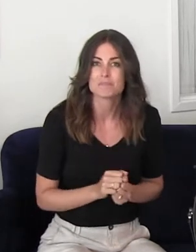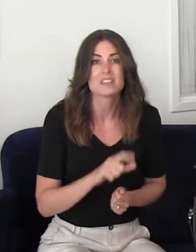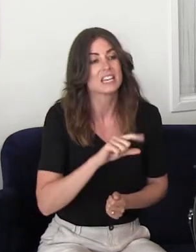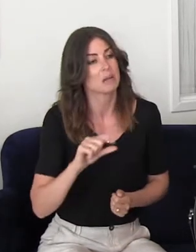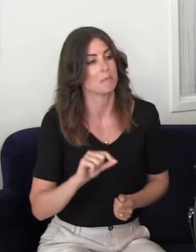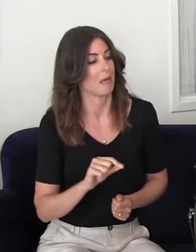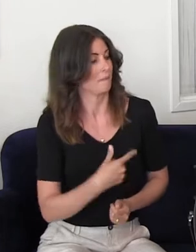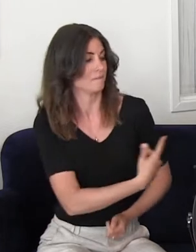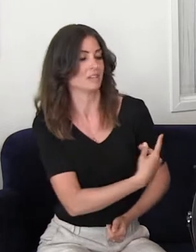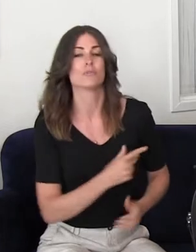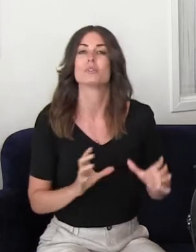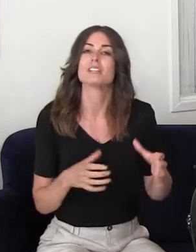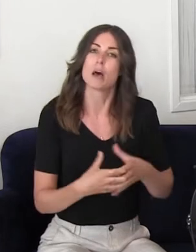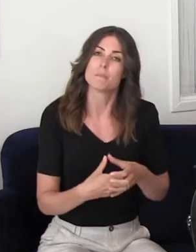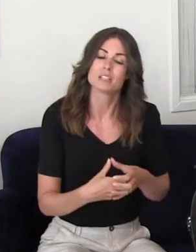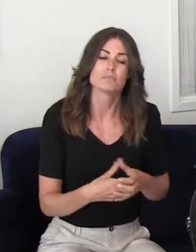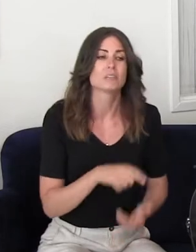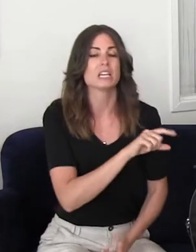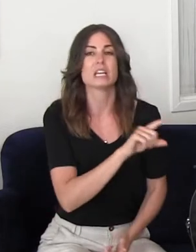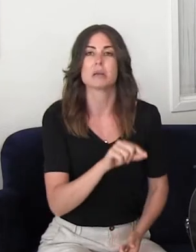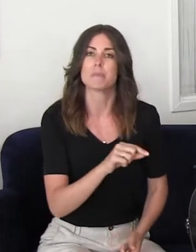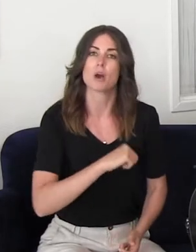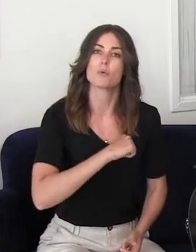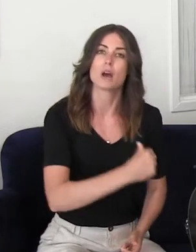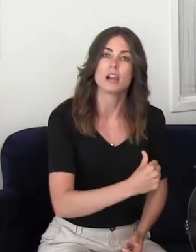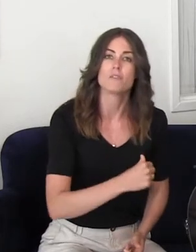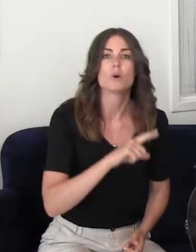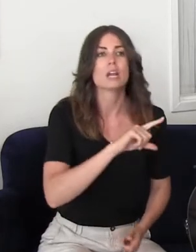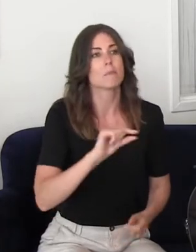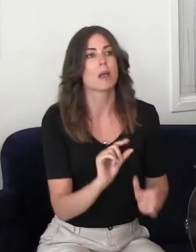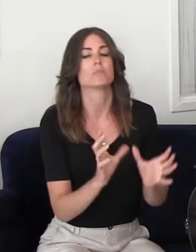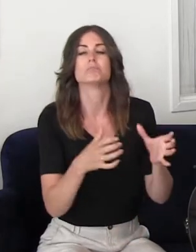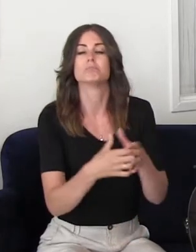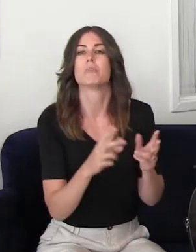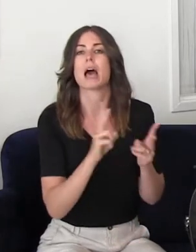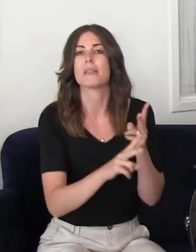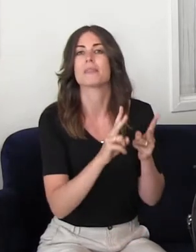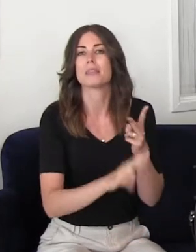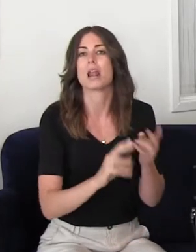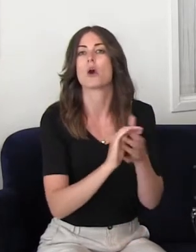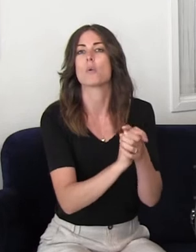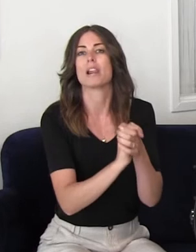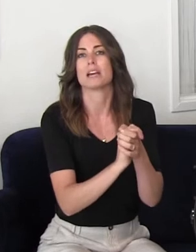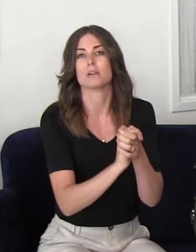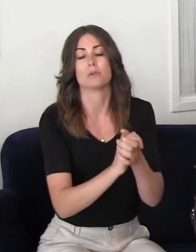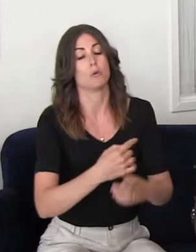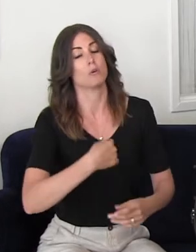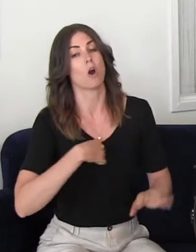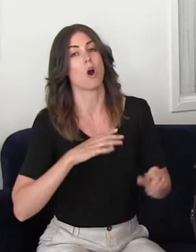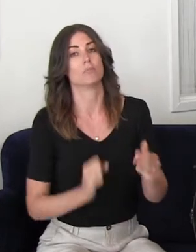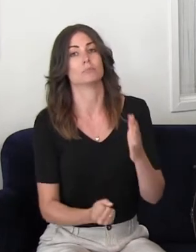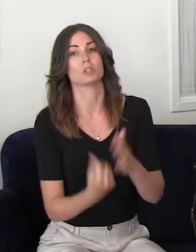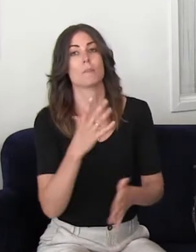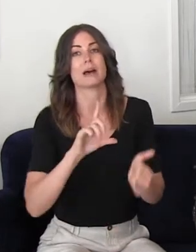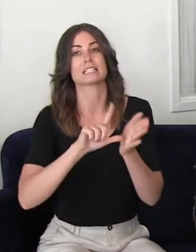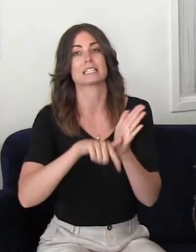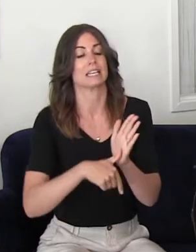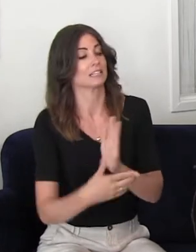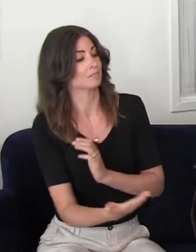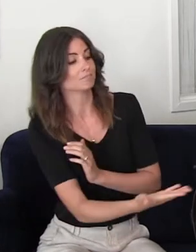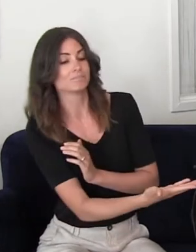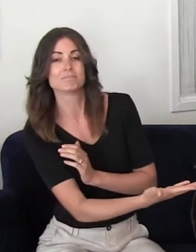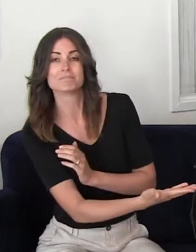med Karin, ibland själv och ibland med några andra kollegor. Och jag har gjort en CD som står